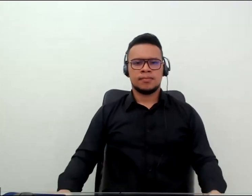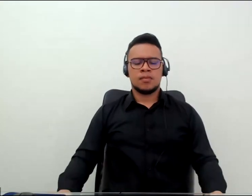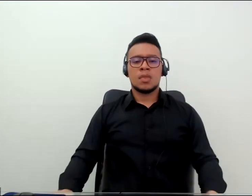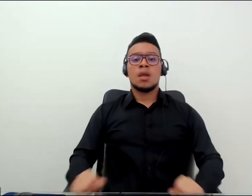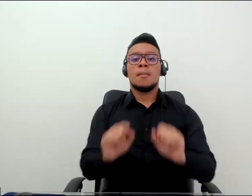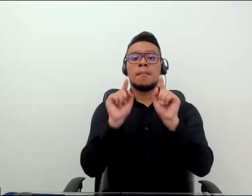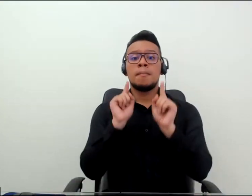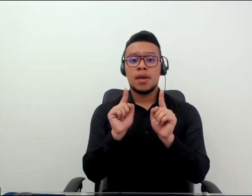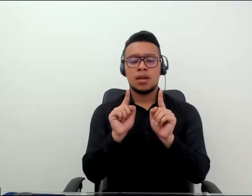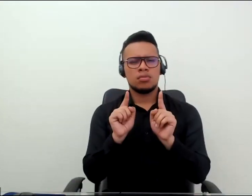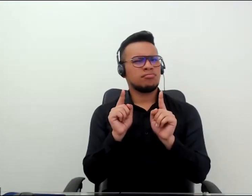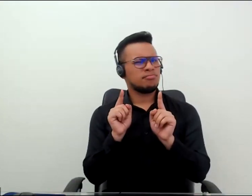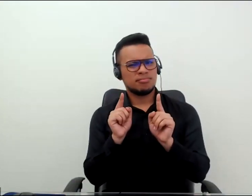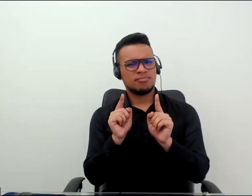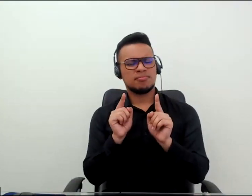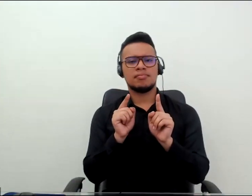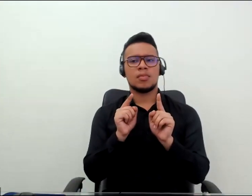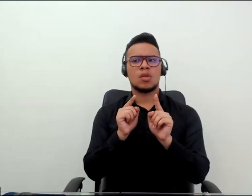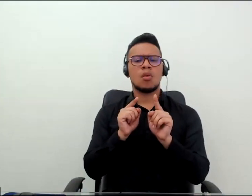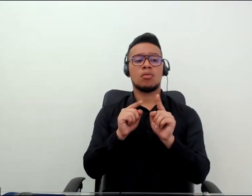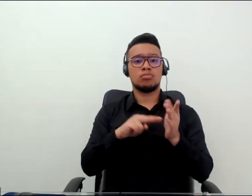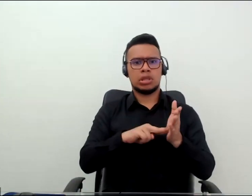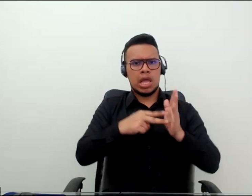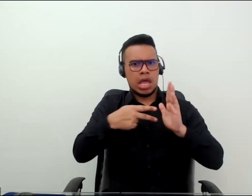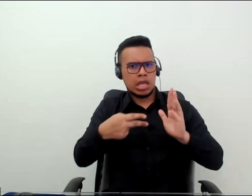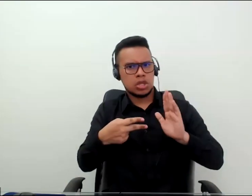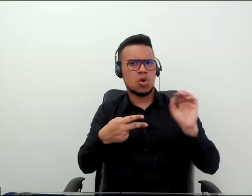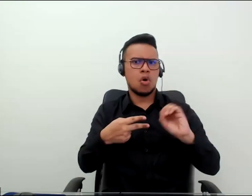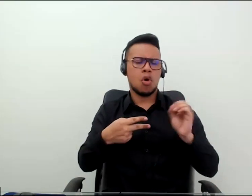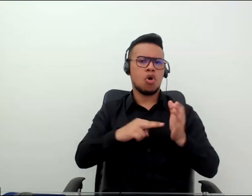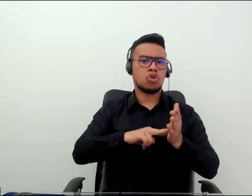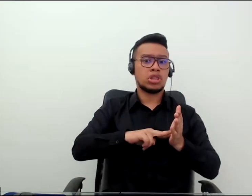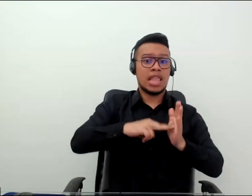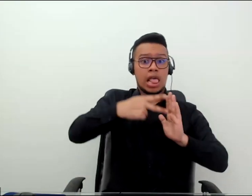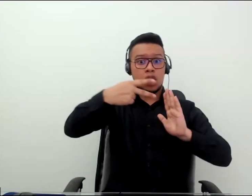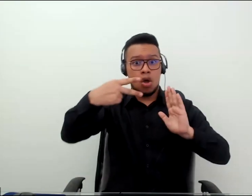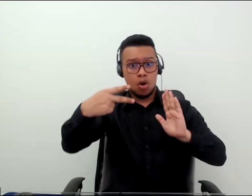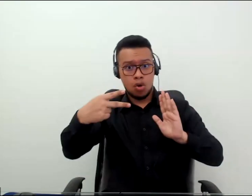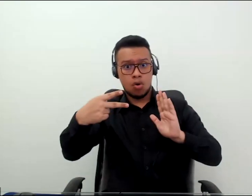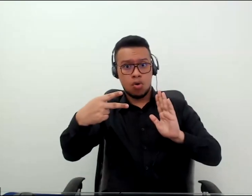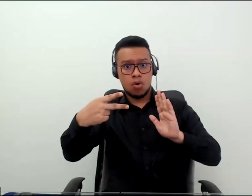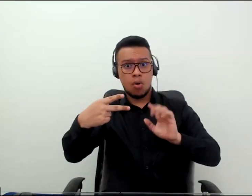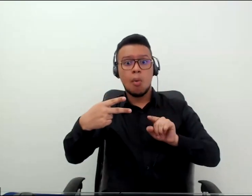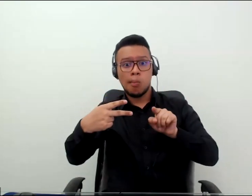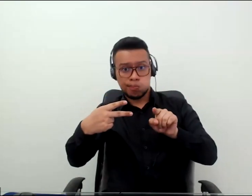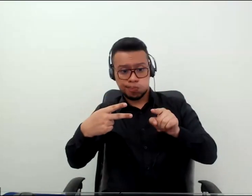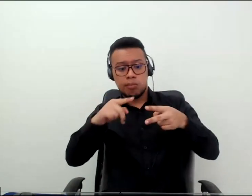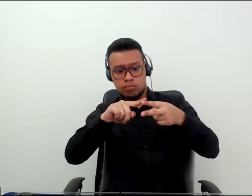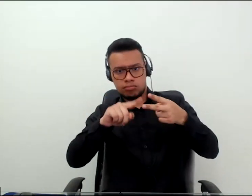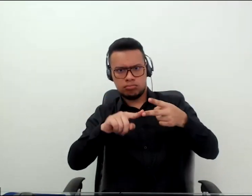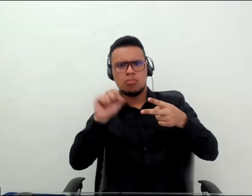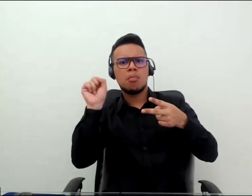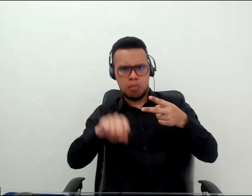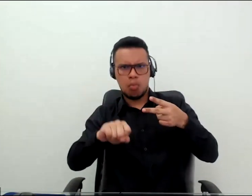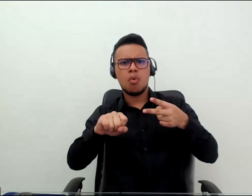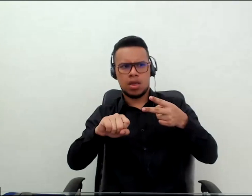Pero siempre y cuando tienen profesionales o técnicos o tecnólogos si van